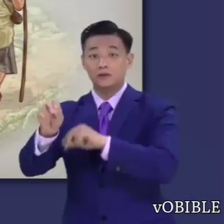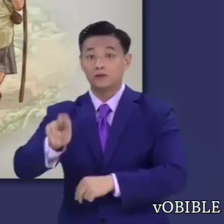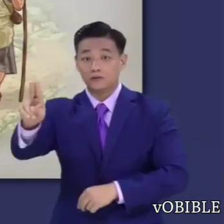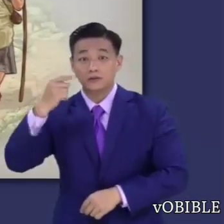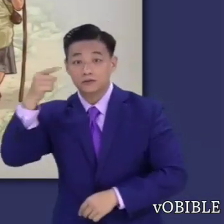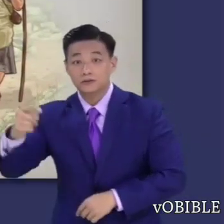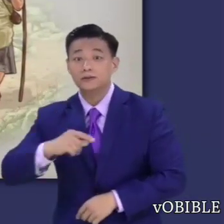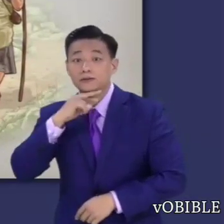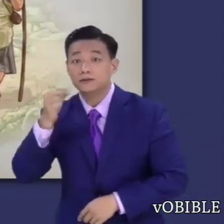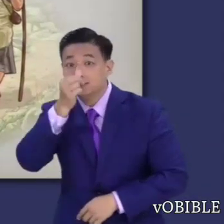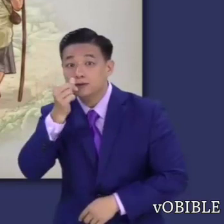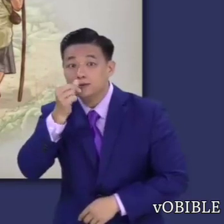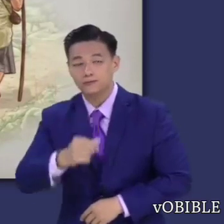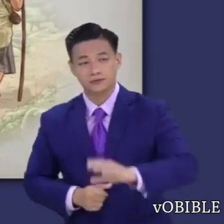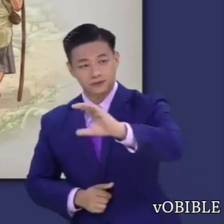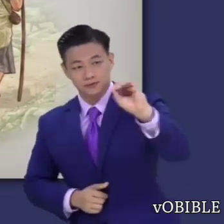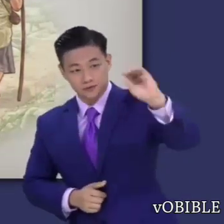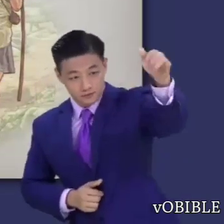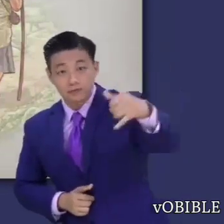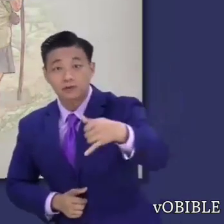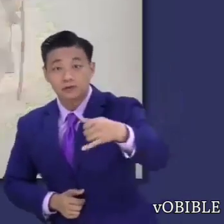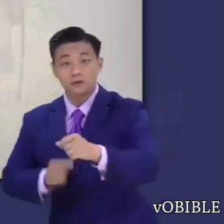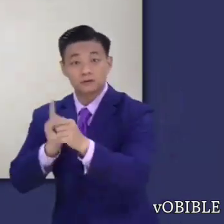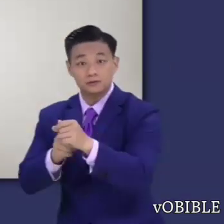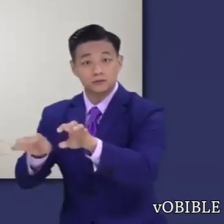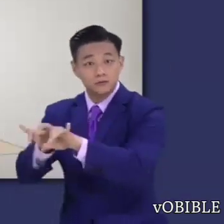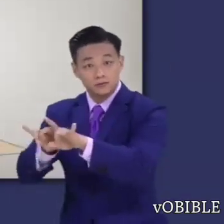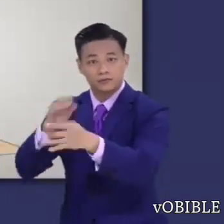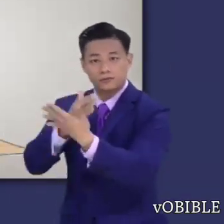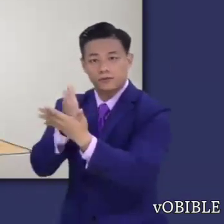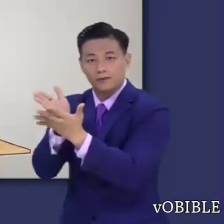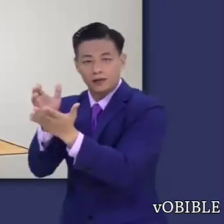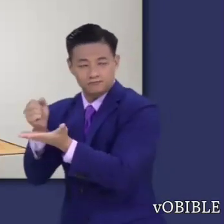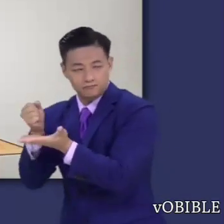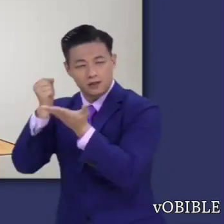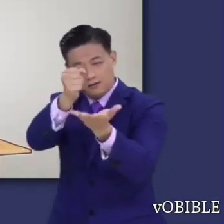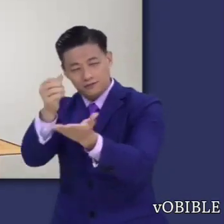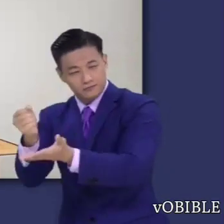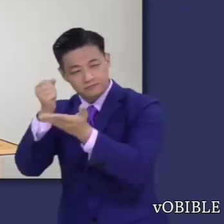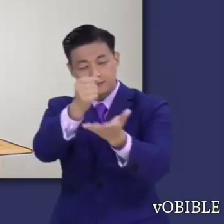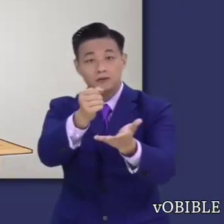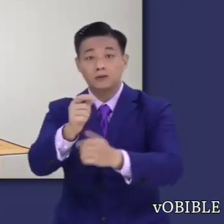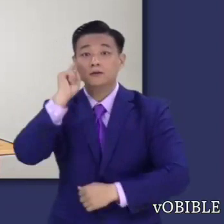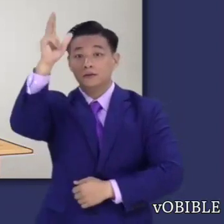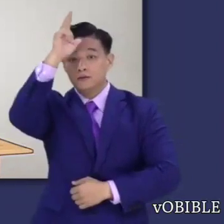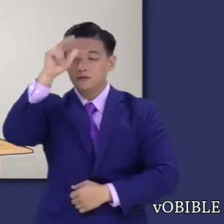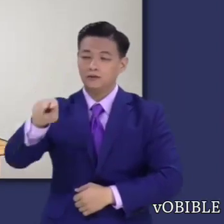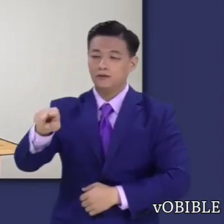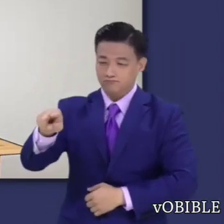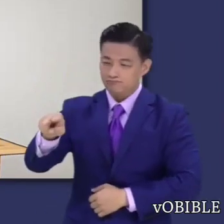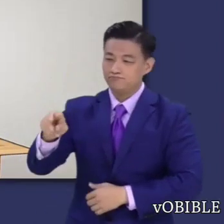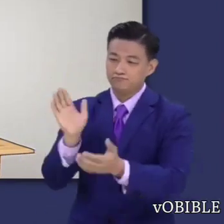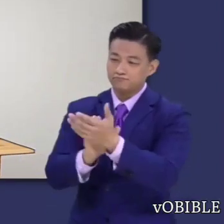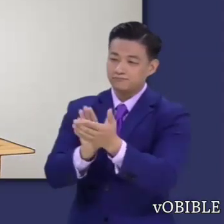的方式为探访的弟兄送行。这意味着 为他们提供旅途所需的物资和